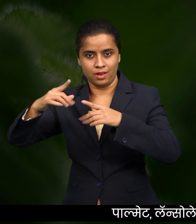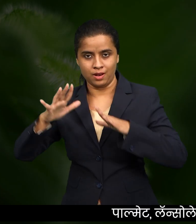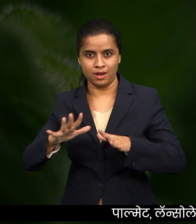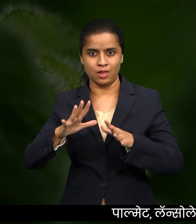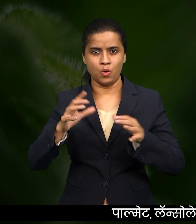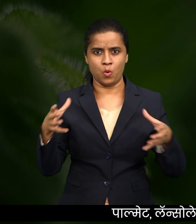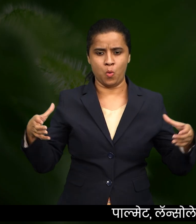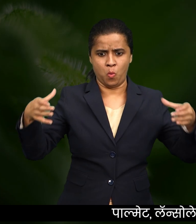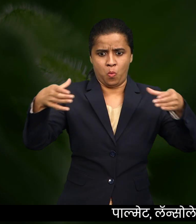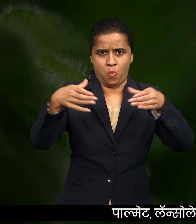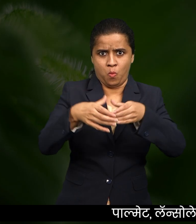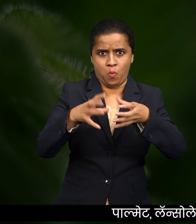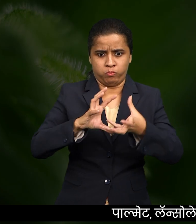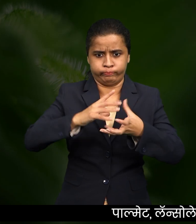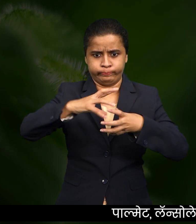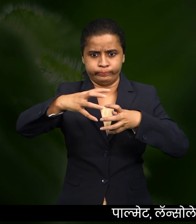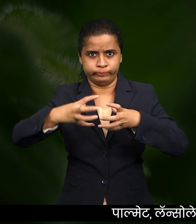इत्यादी असतात.